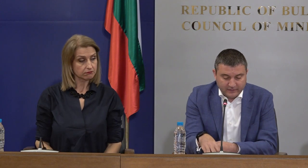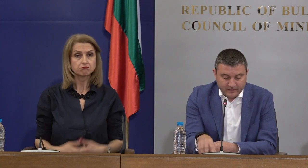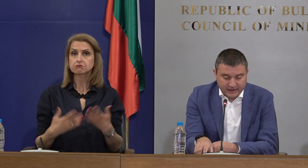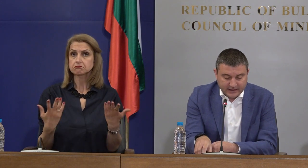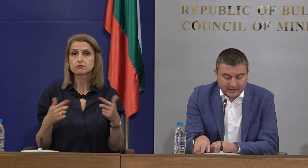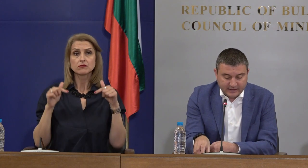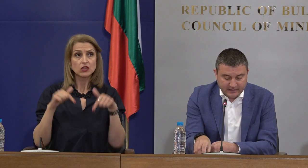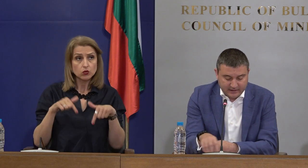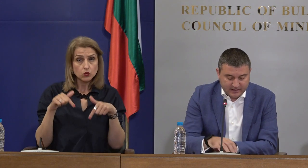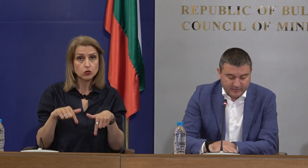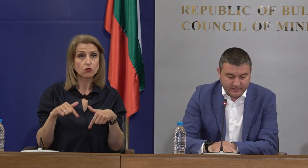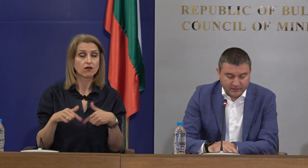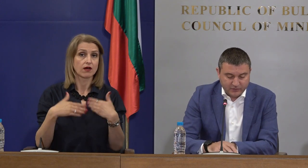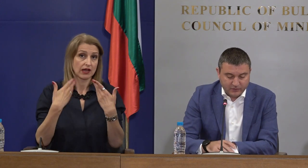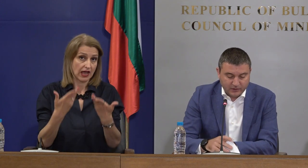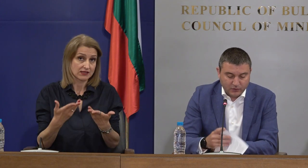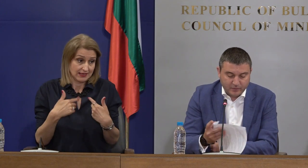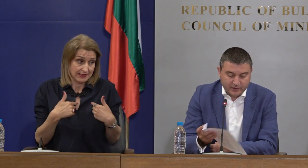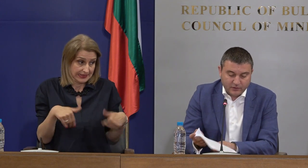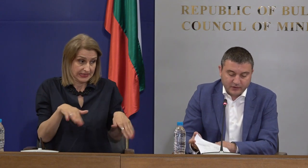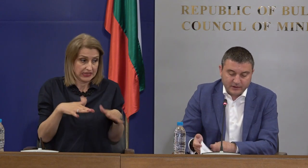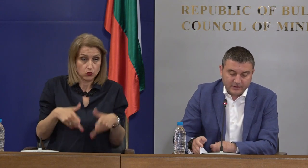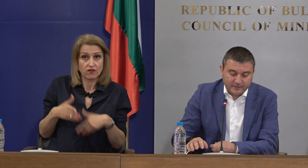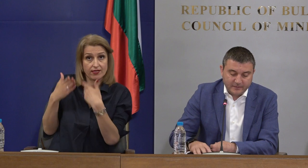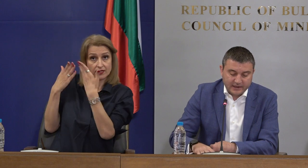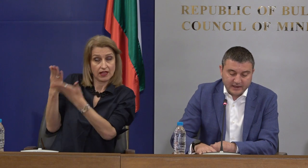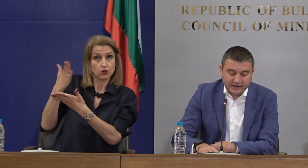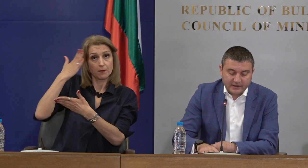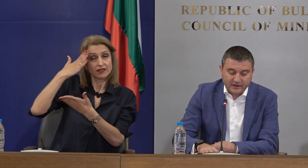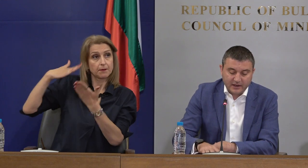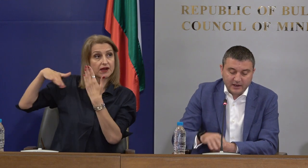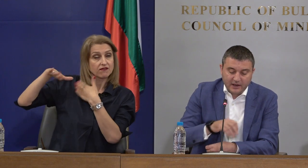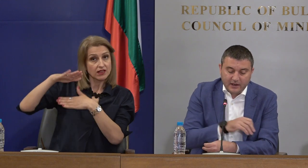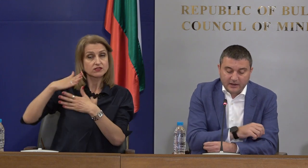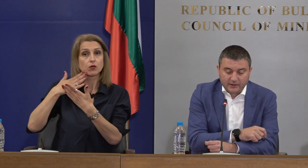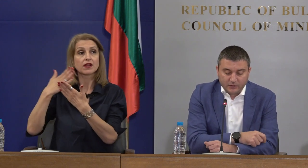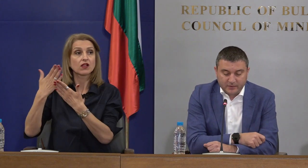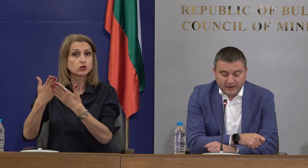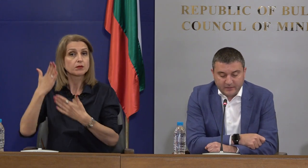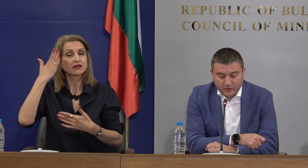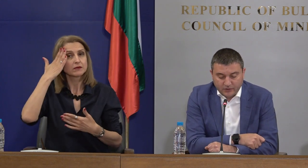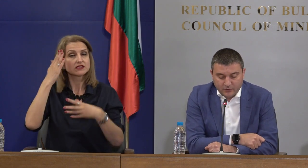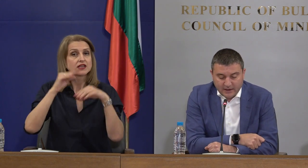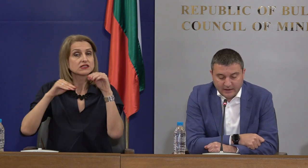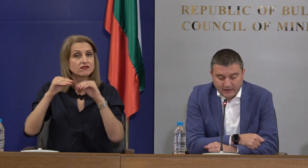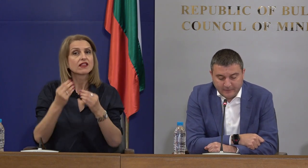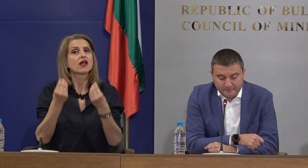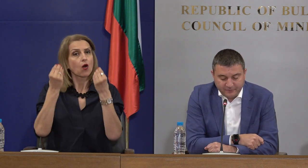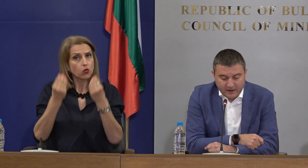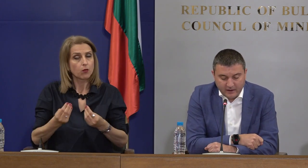Това докладвахме днес на правителството, като предложихме на Министерския съвет да одобри този